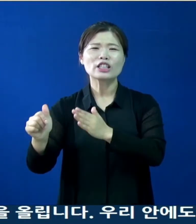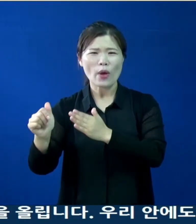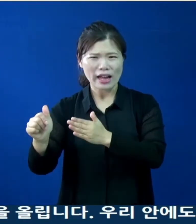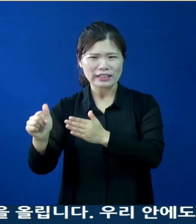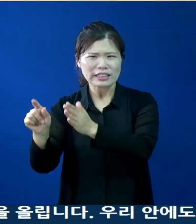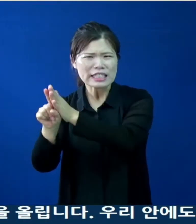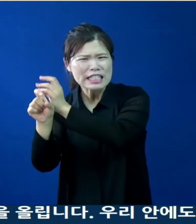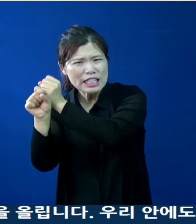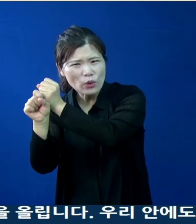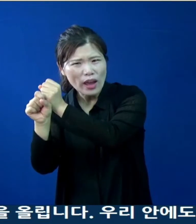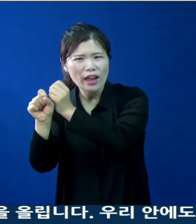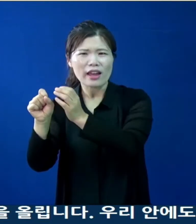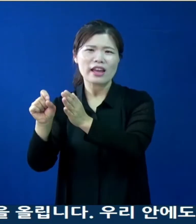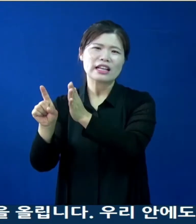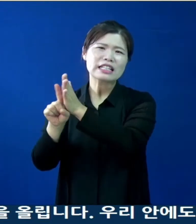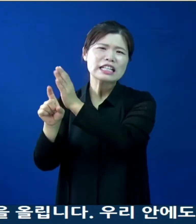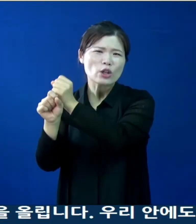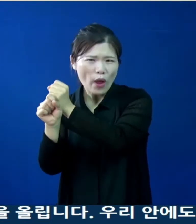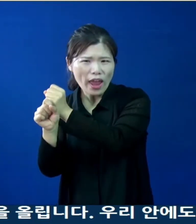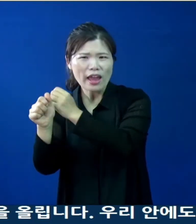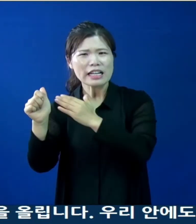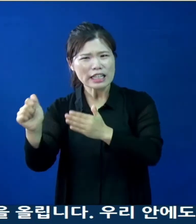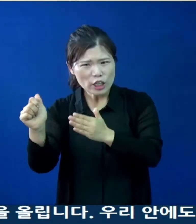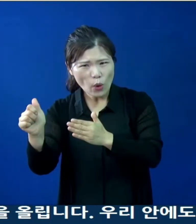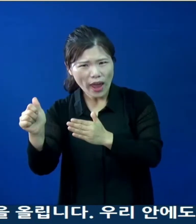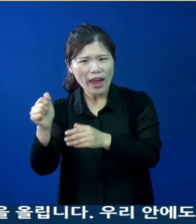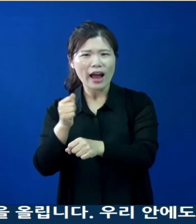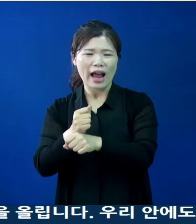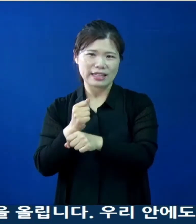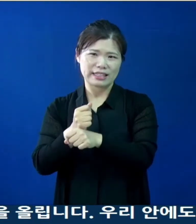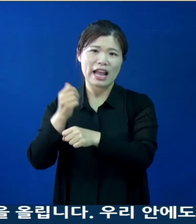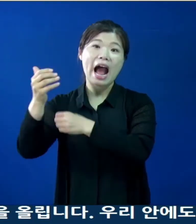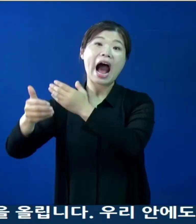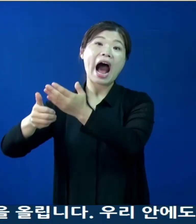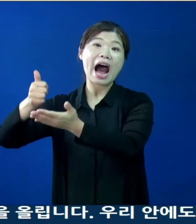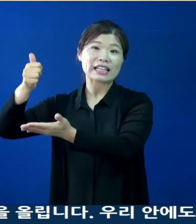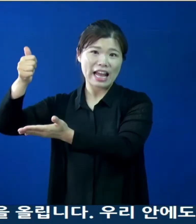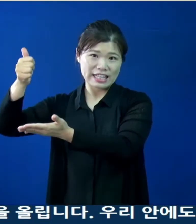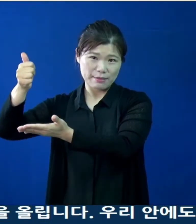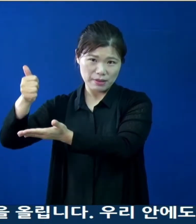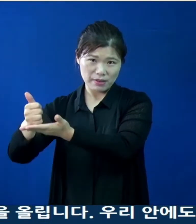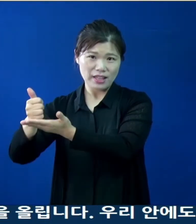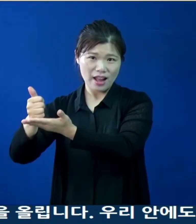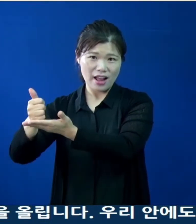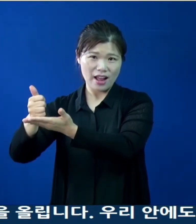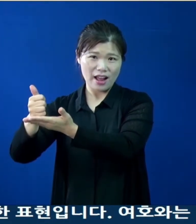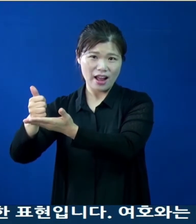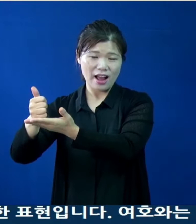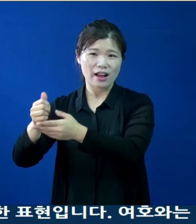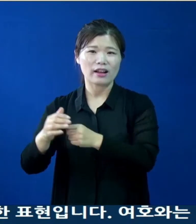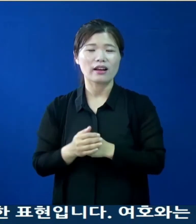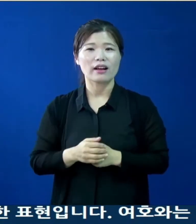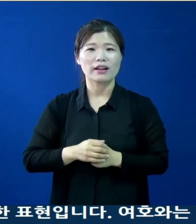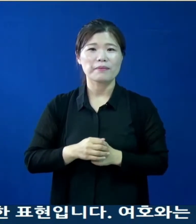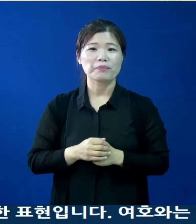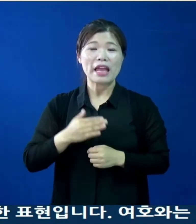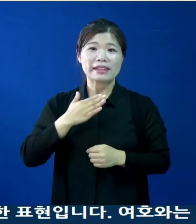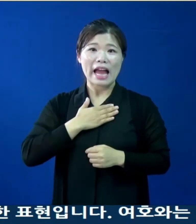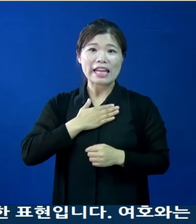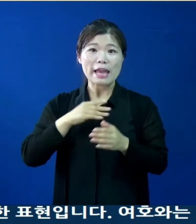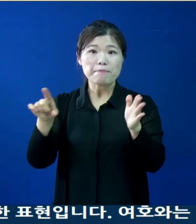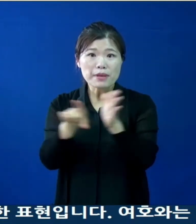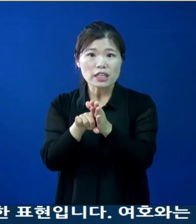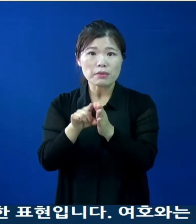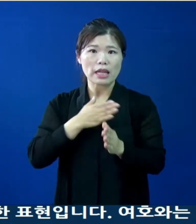하나님이라. 의지가 아닙니다. 의뢰하는, 의지하고 신뢰하는 하나님이라. 나의 믿음이,